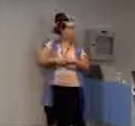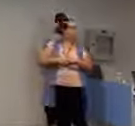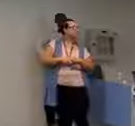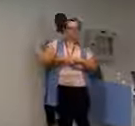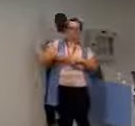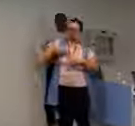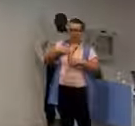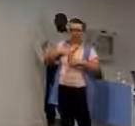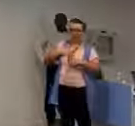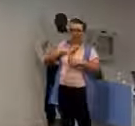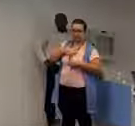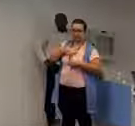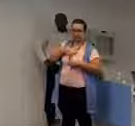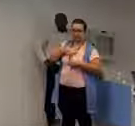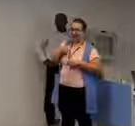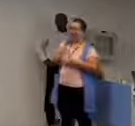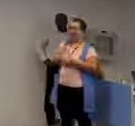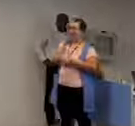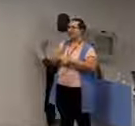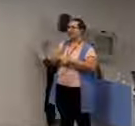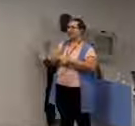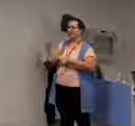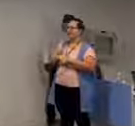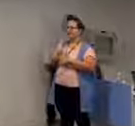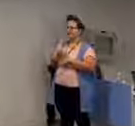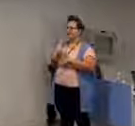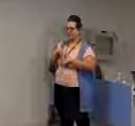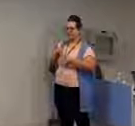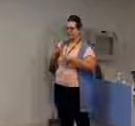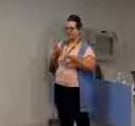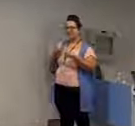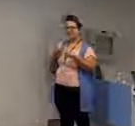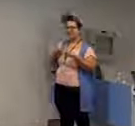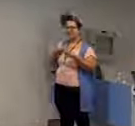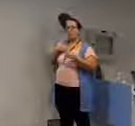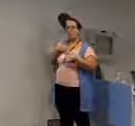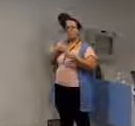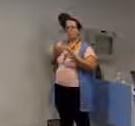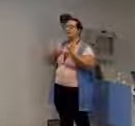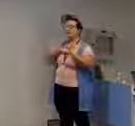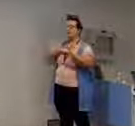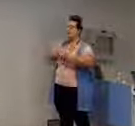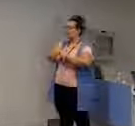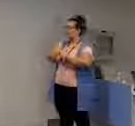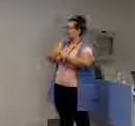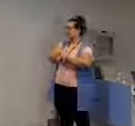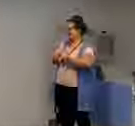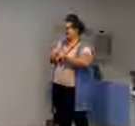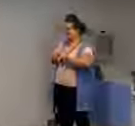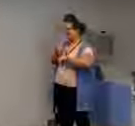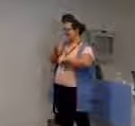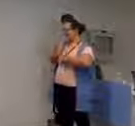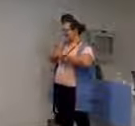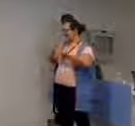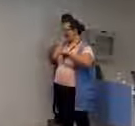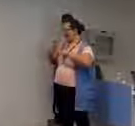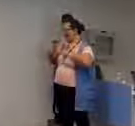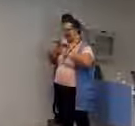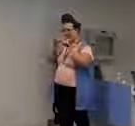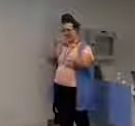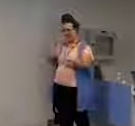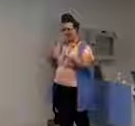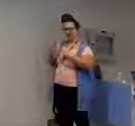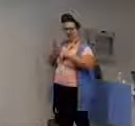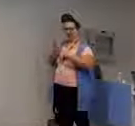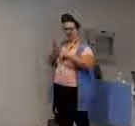Bacana isso aqui, pessoal? Não fica muito mais seguro eu começar a produzir uma ferramenta dessa? Então